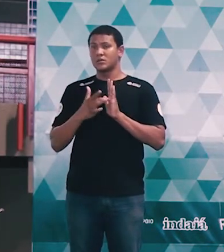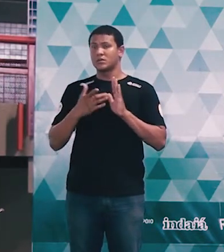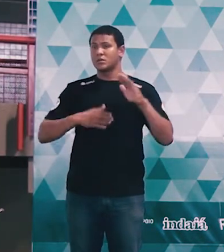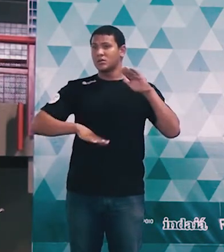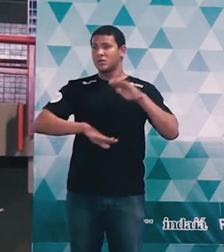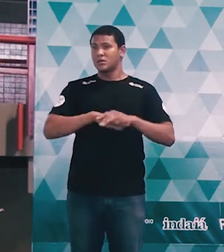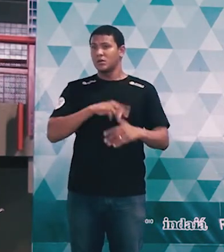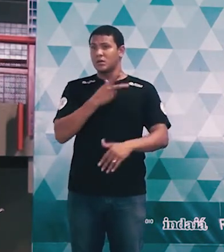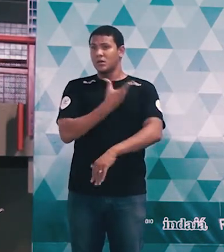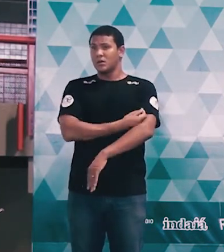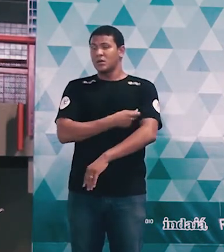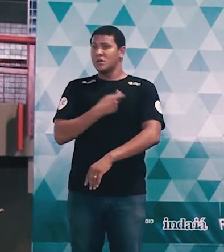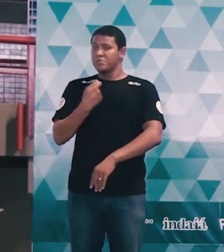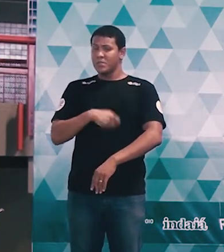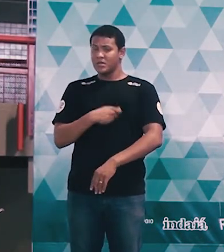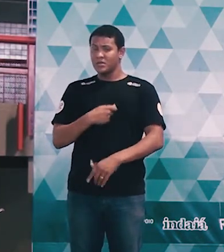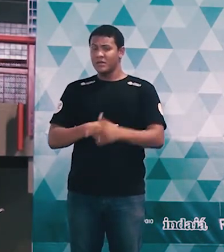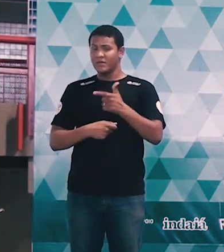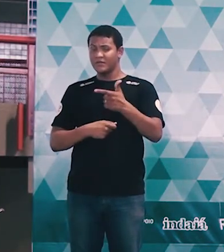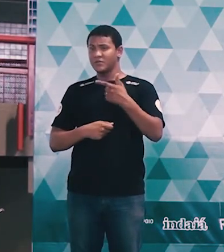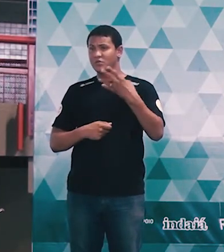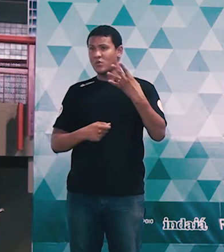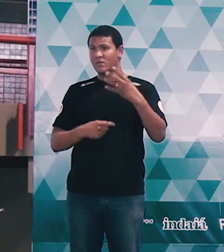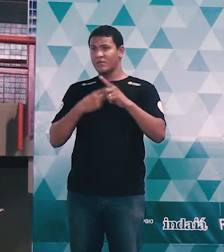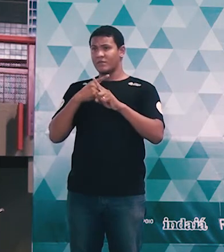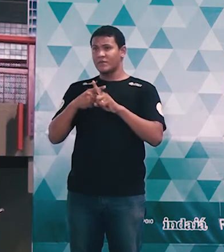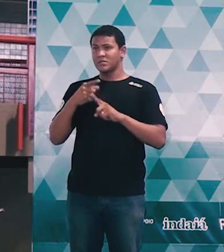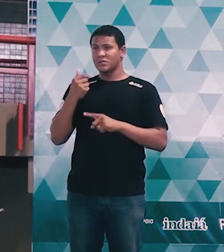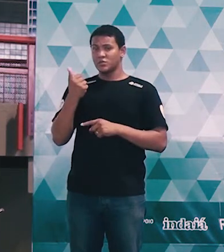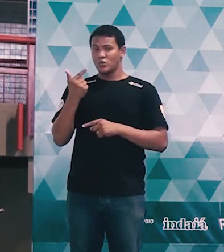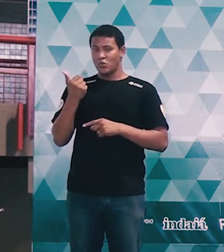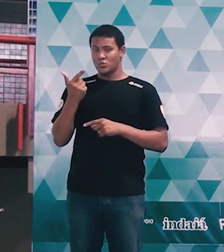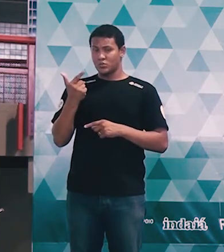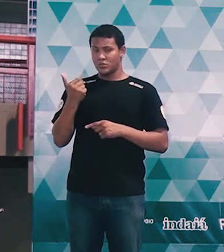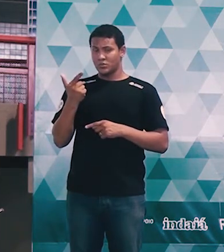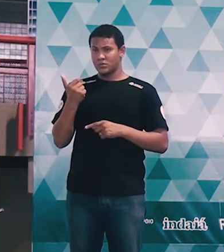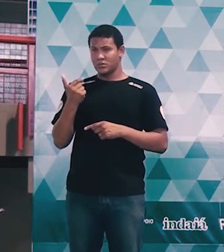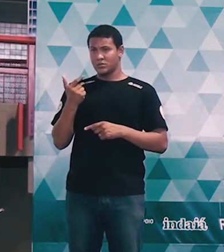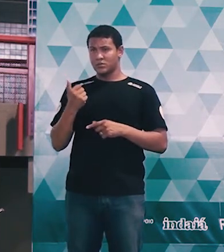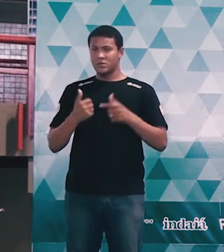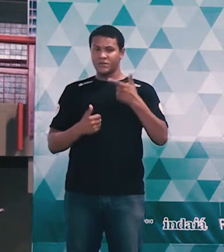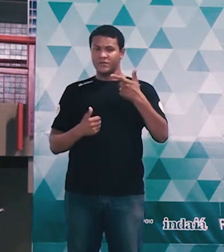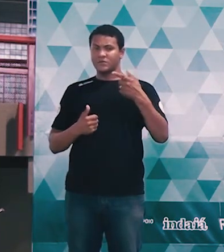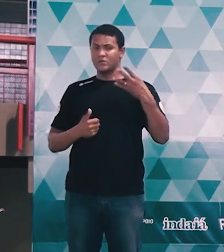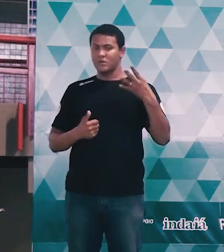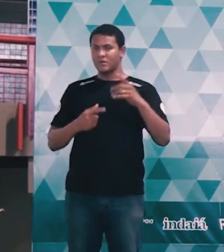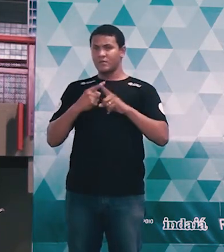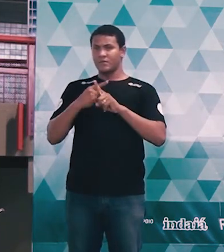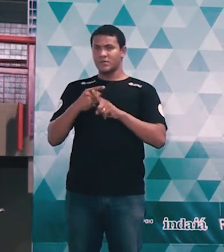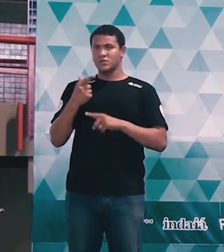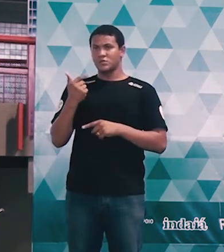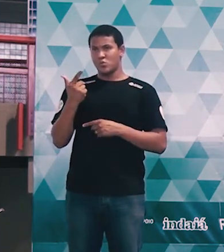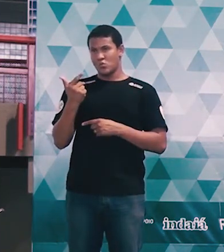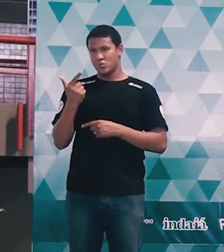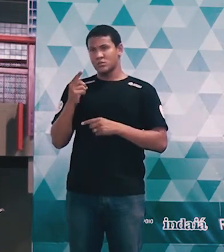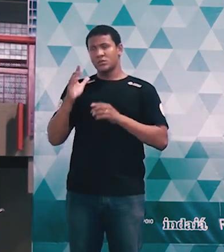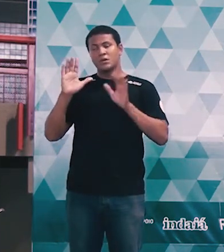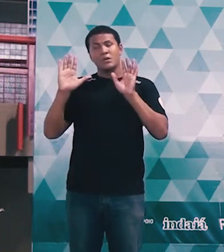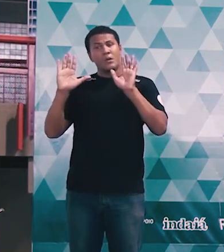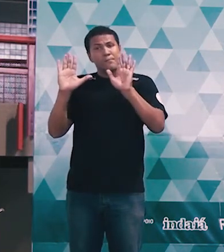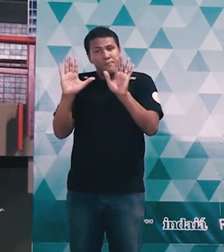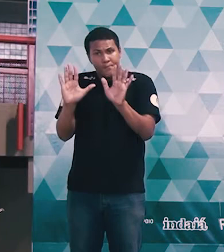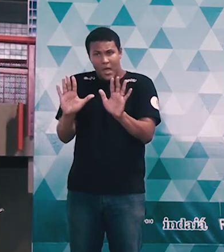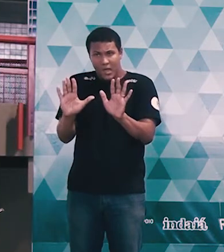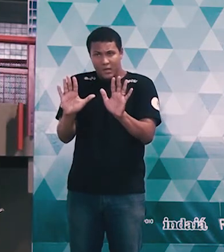ter 12 vezes o valor da média. Tá bom, 12 vezes o valor da média. No entanto, o que é que eu